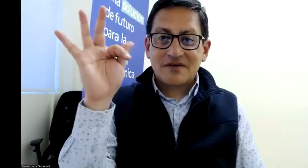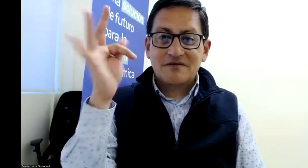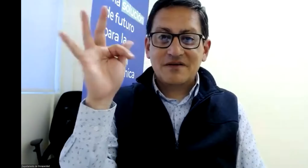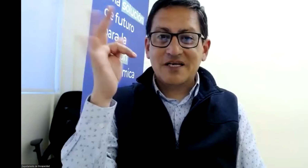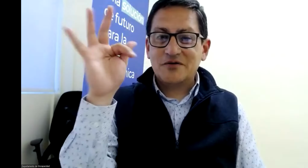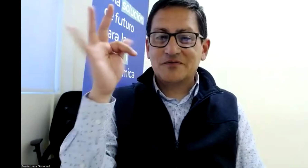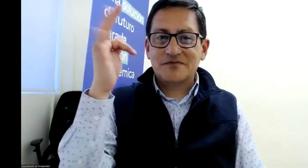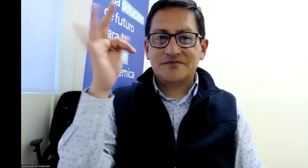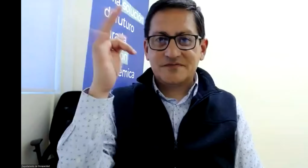Febrero.